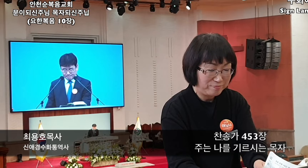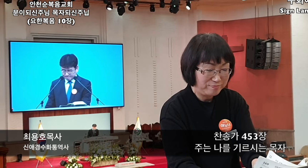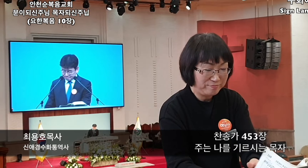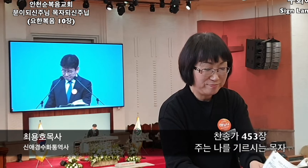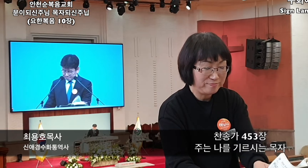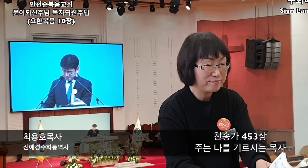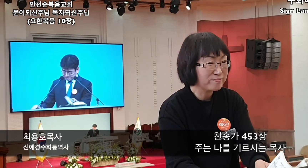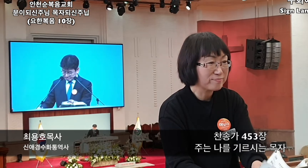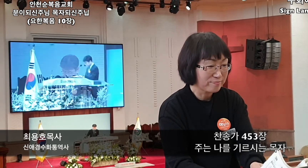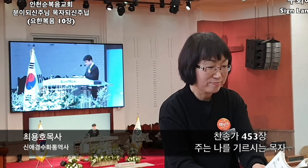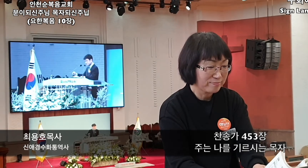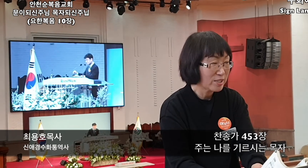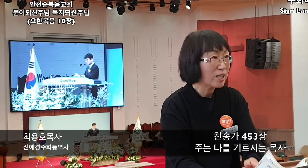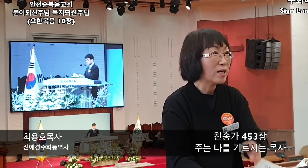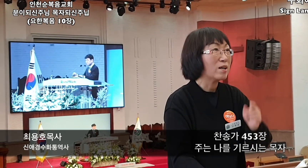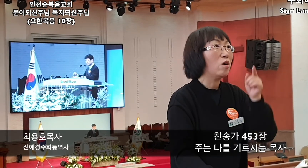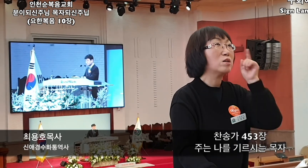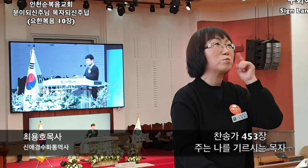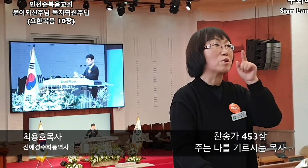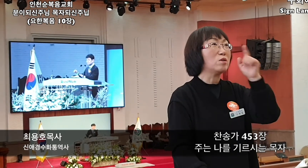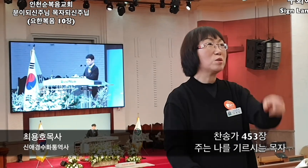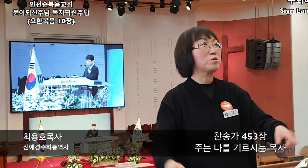드리겠습니다.